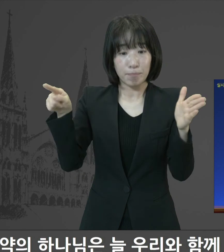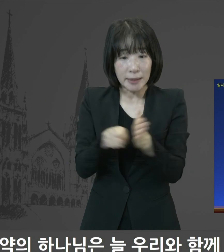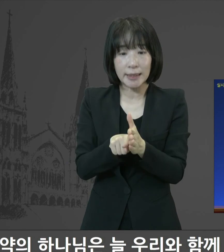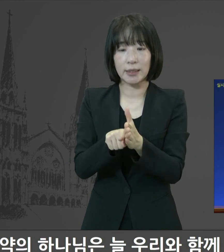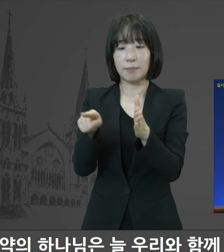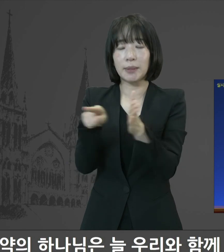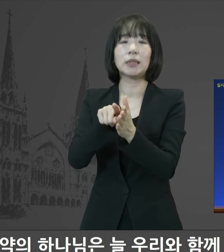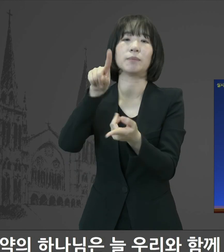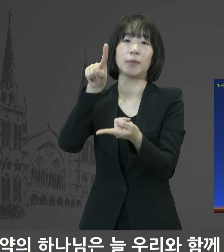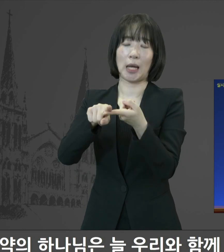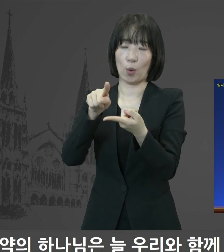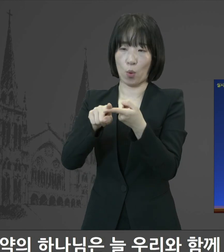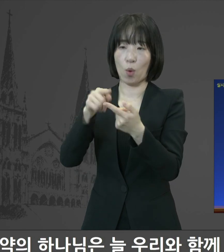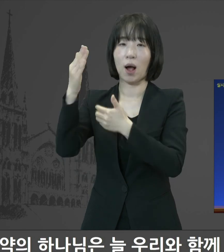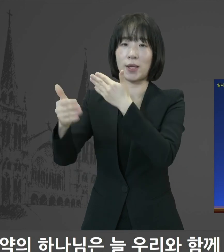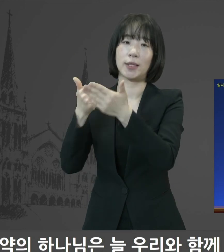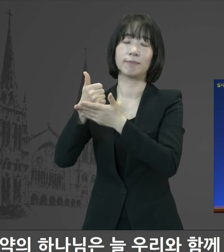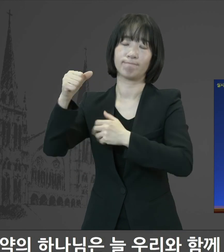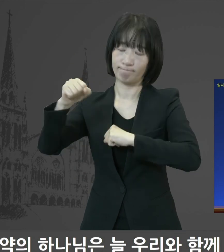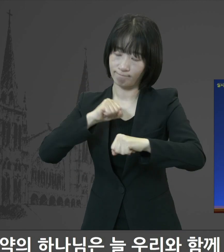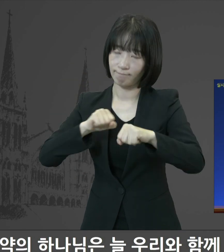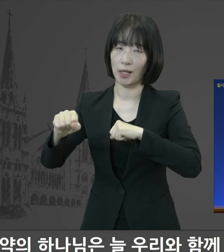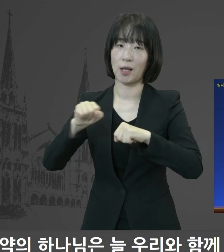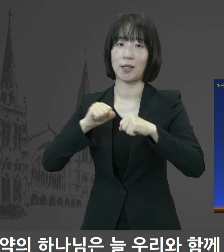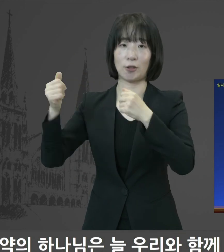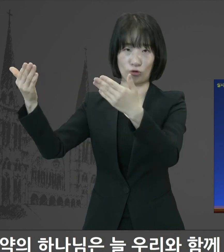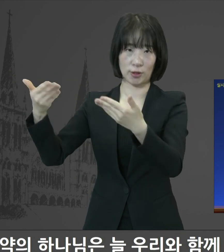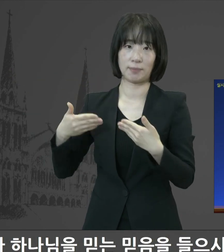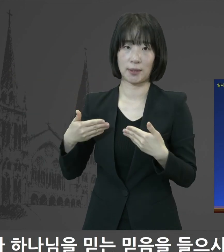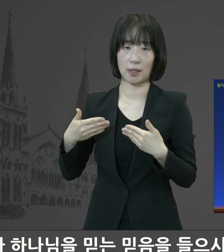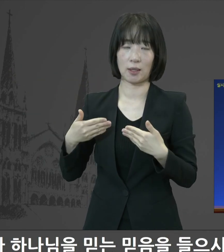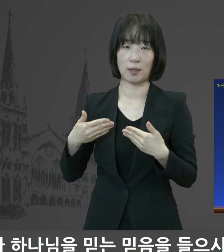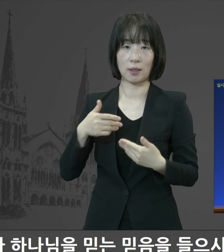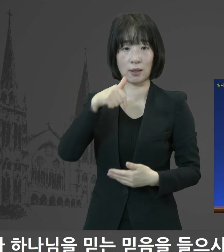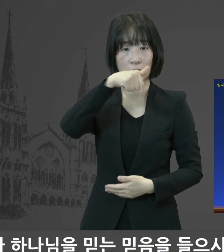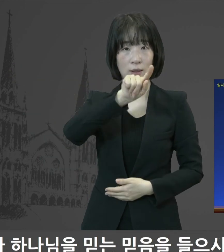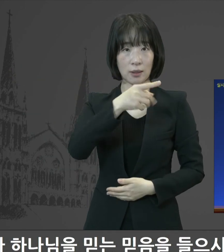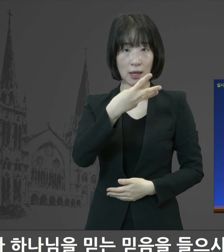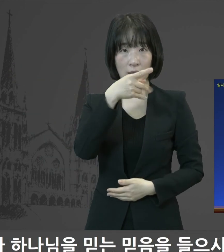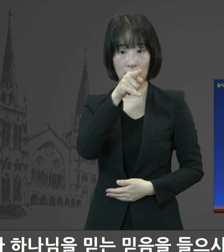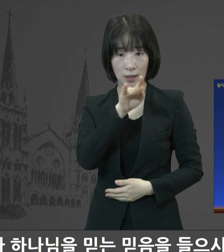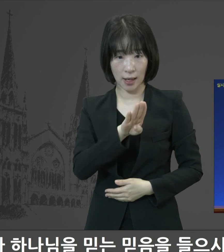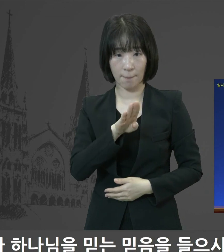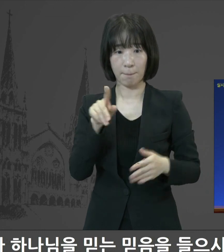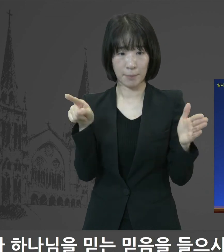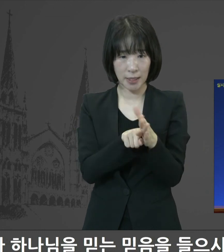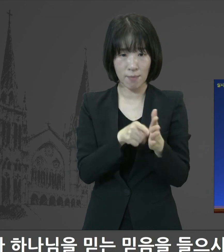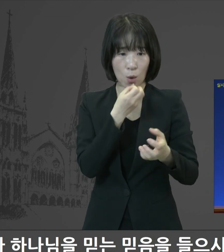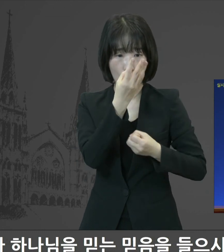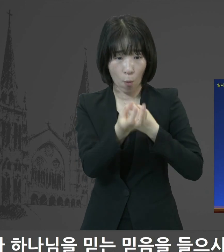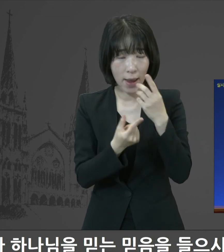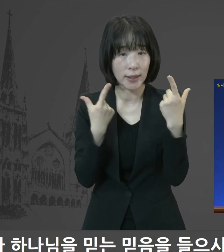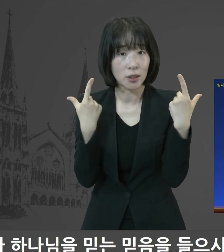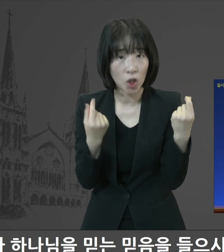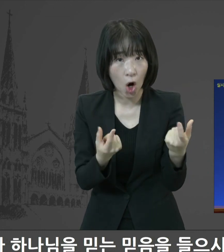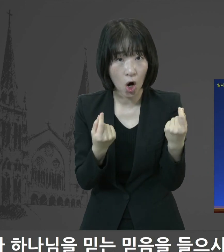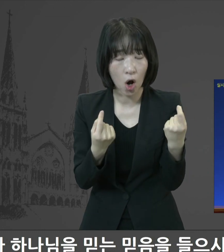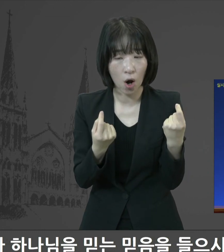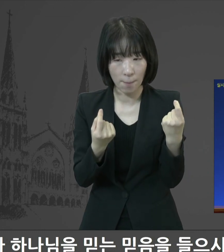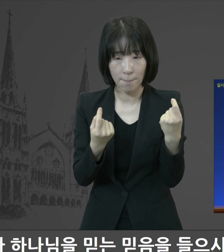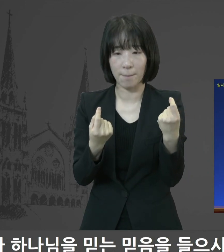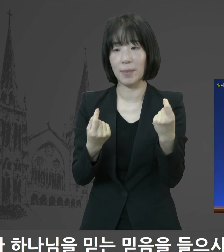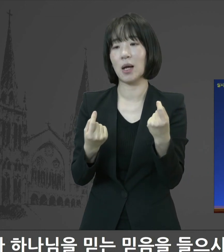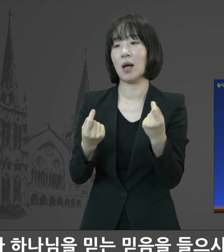원망하는 소리를 하나님이 들으시고 그대로 행하신 것처럼 갈렙이 고백했던 이 믿음의 고백을 들으시고 그대로 갈렙에게 그리고 이스라엘